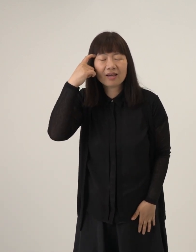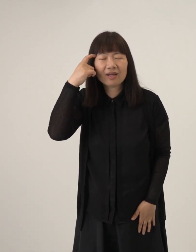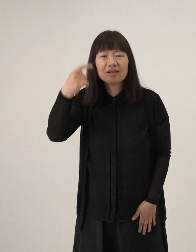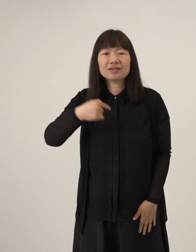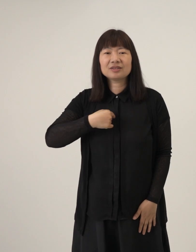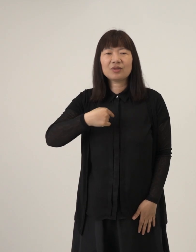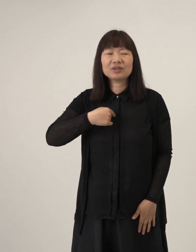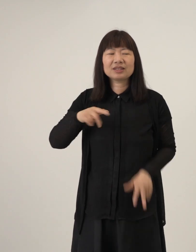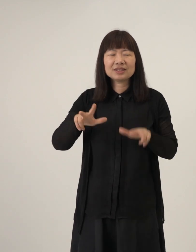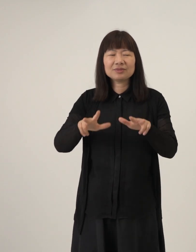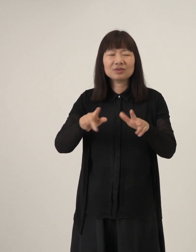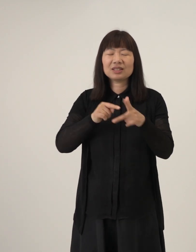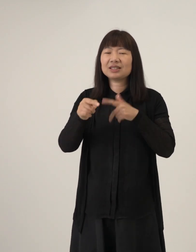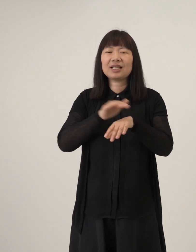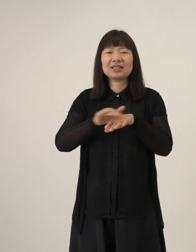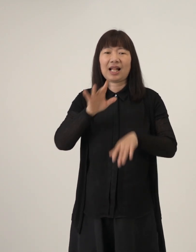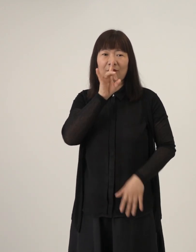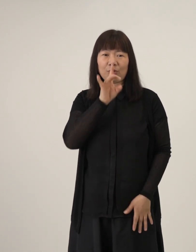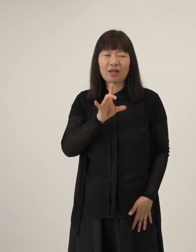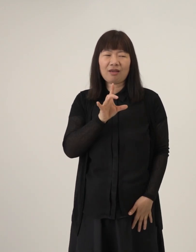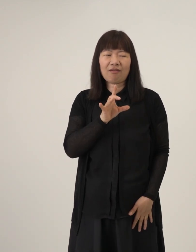전 지금도 이해가 안 돼요.